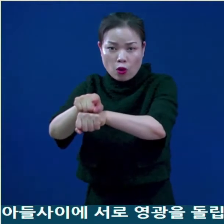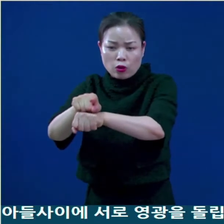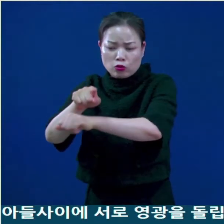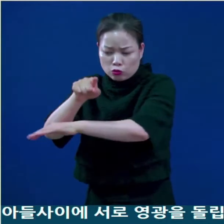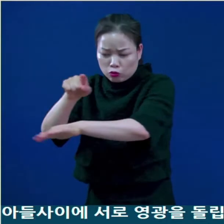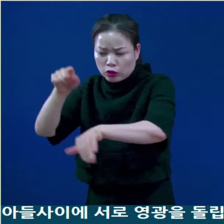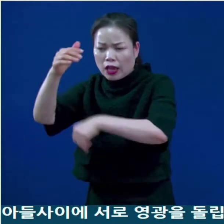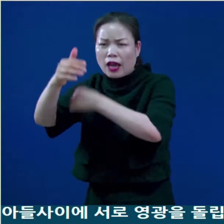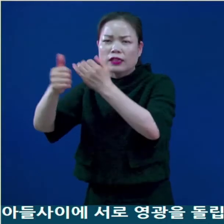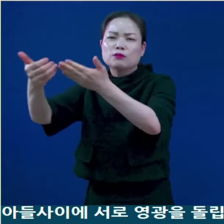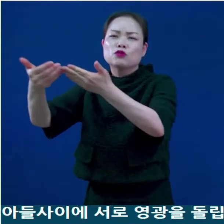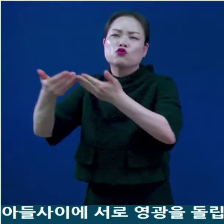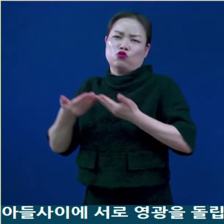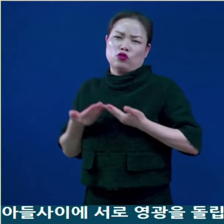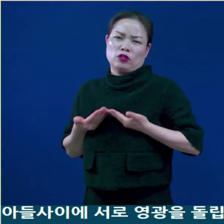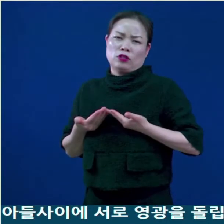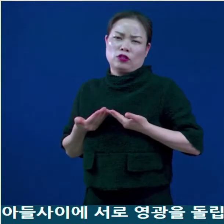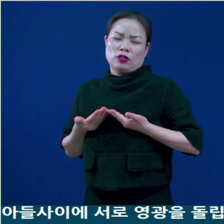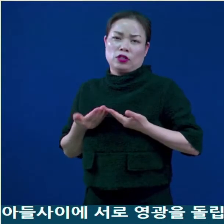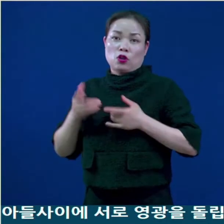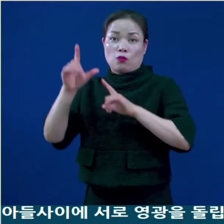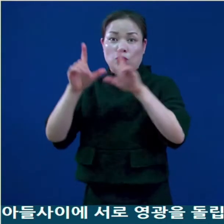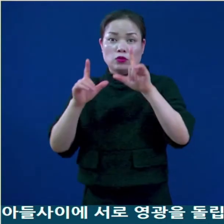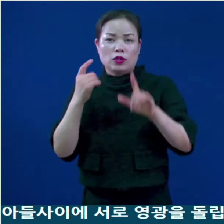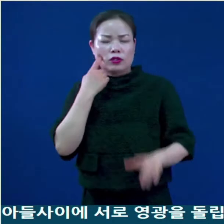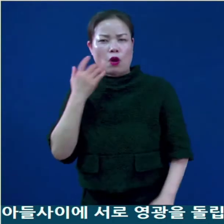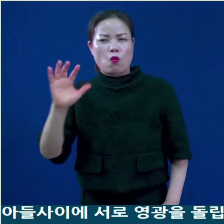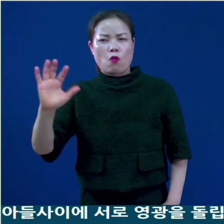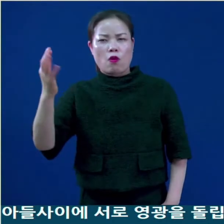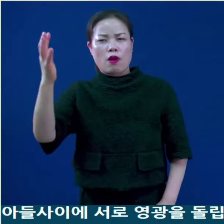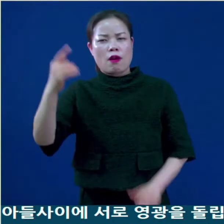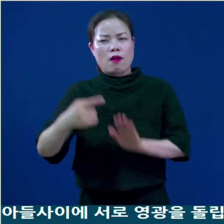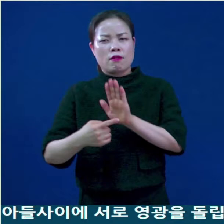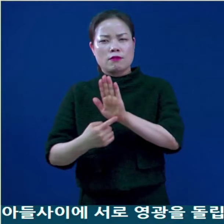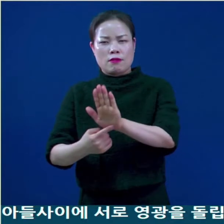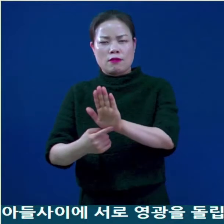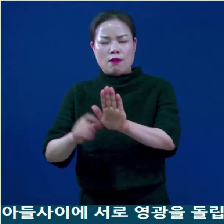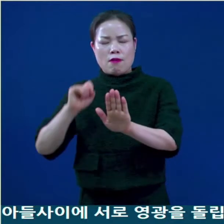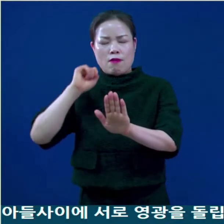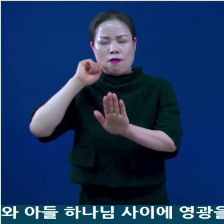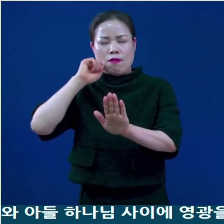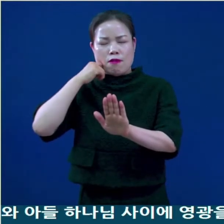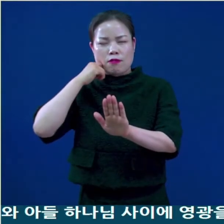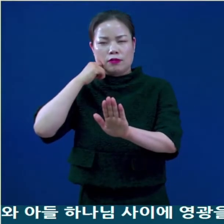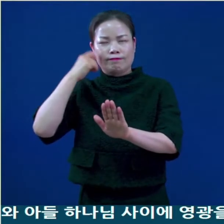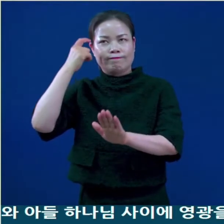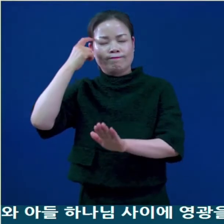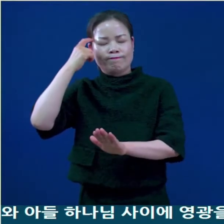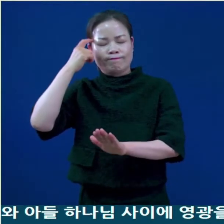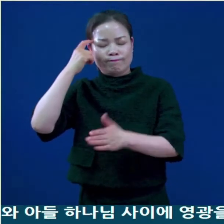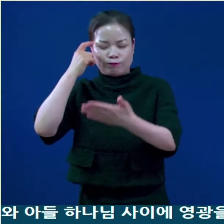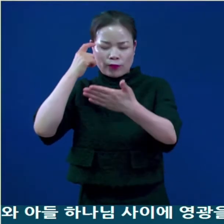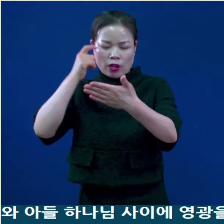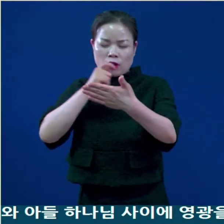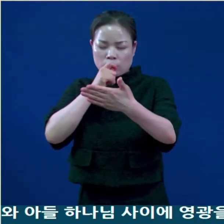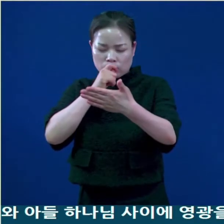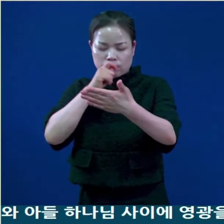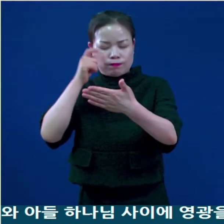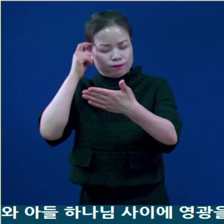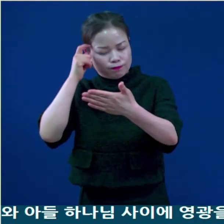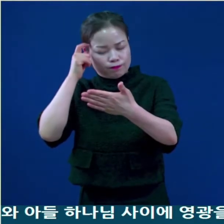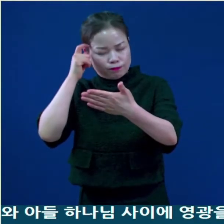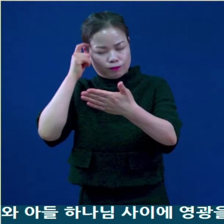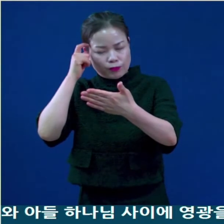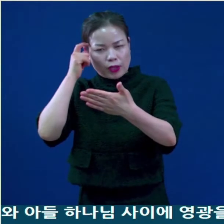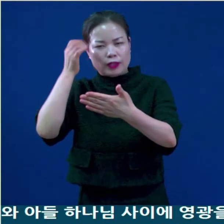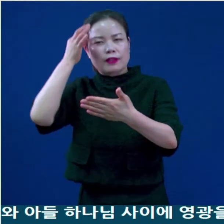우리에게 하나님이 주시려는 것, 이런 모습으로 영광이 드러납니다. 좀 어려워요. 이건 이제 묵상 가운데 깨달을 수밖에 없어요. 이거 이제